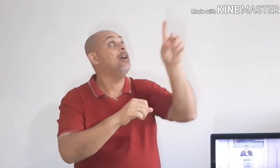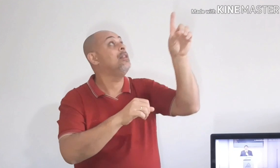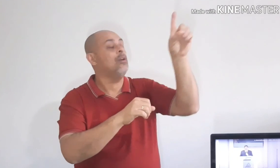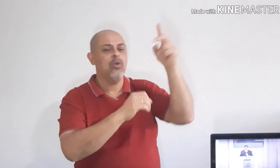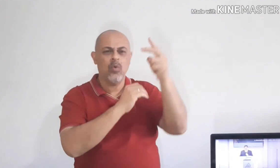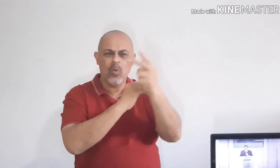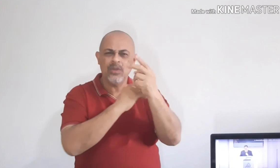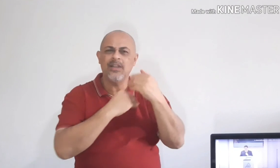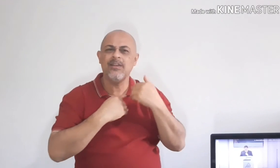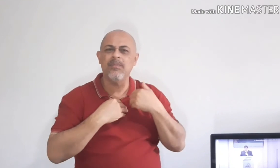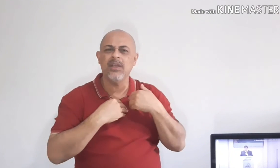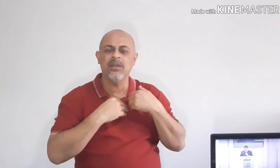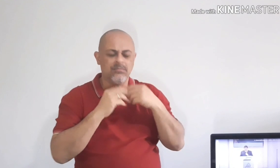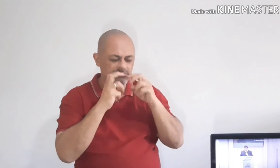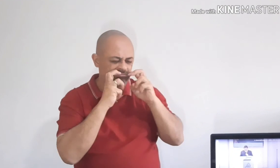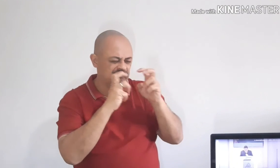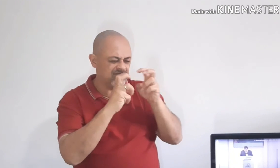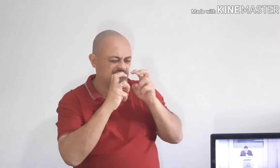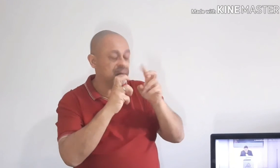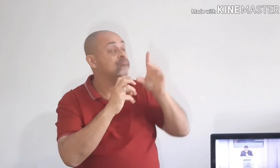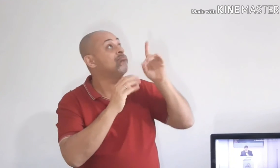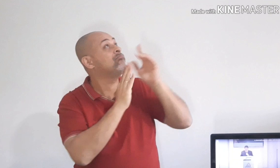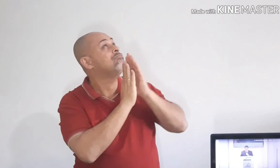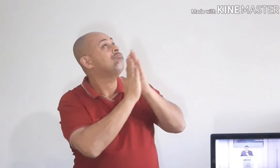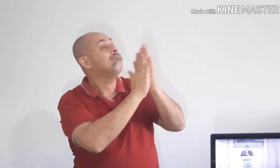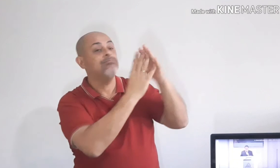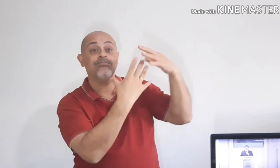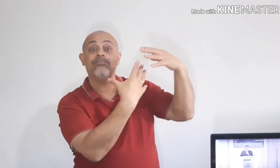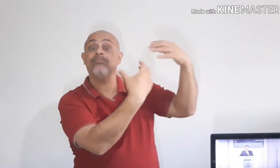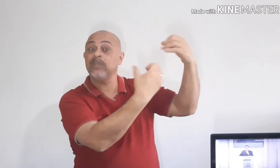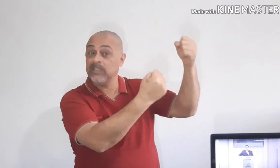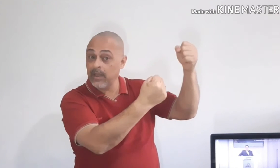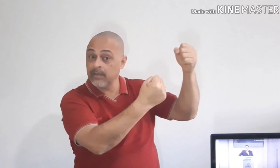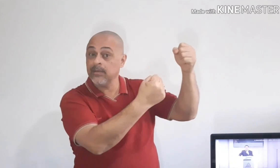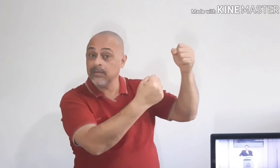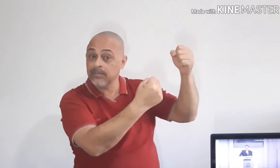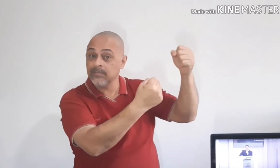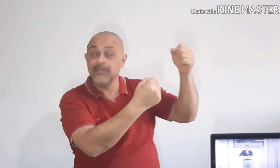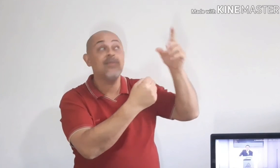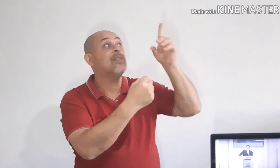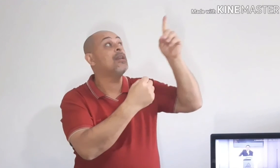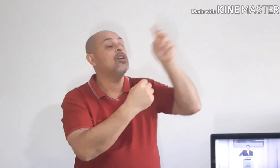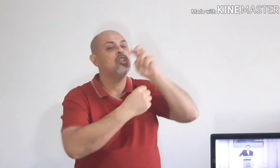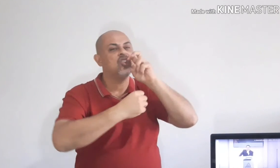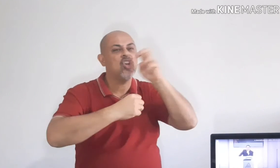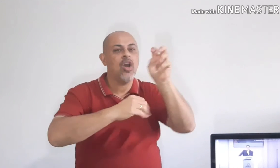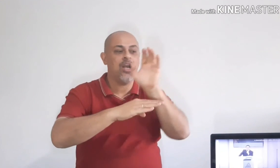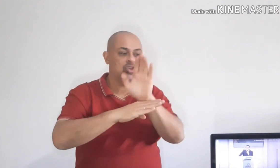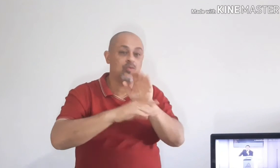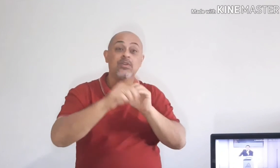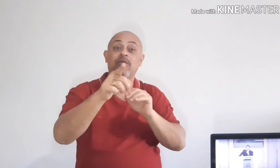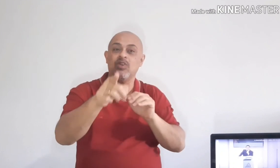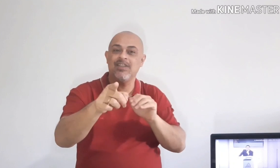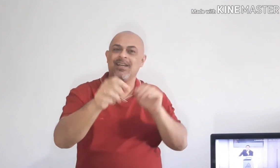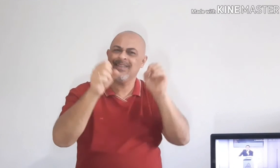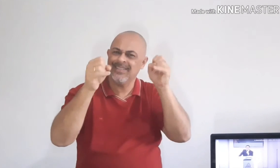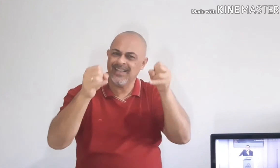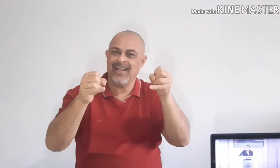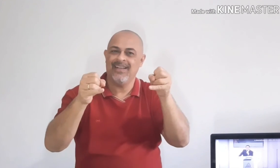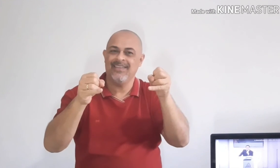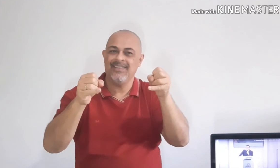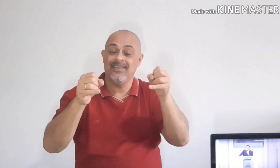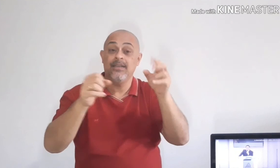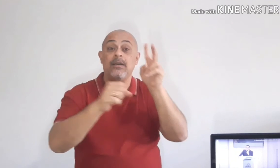ouvidos, atendidos, assistidos, socorridos e